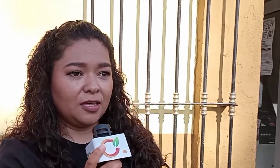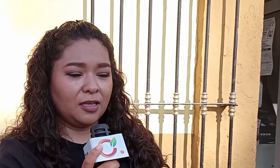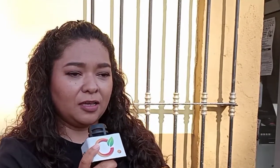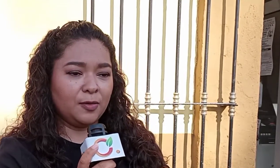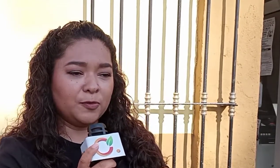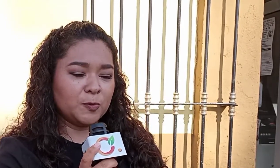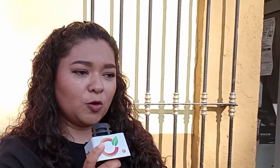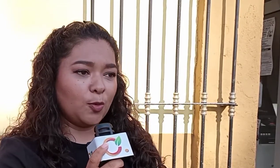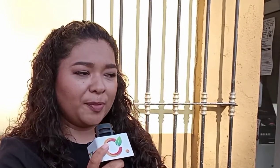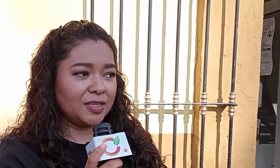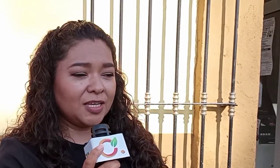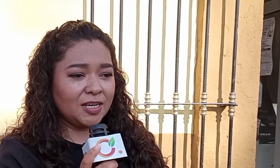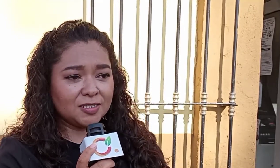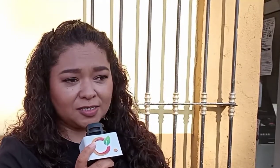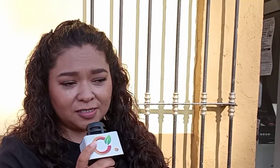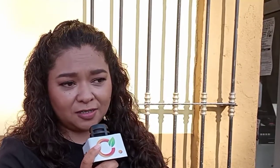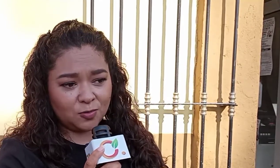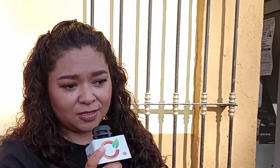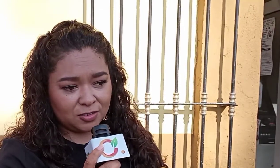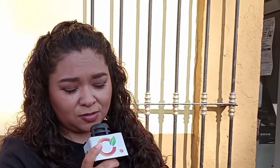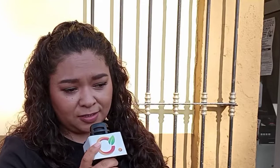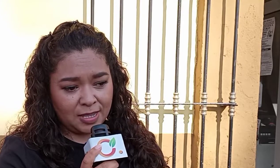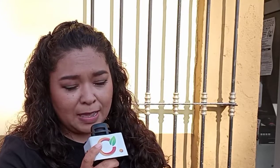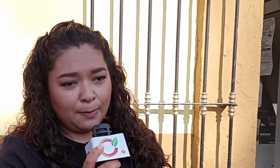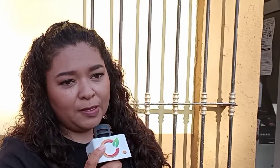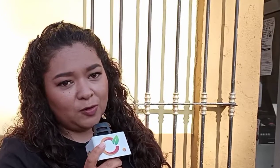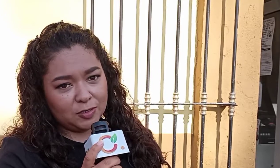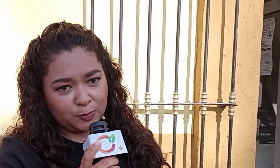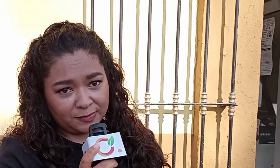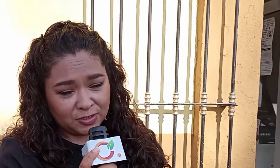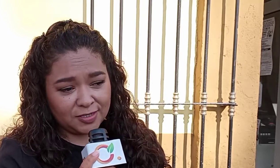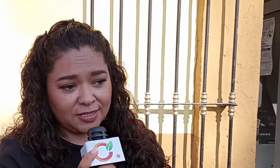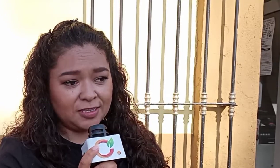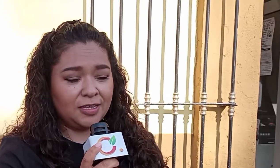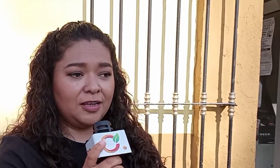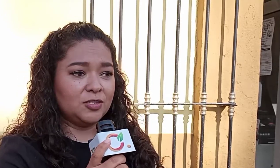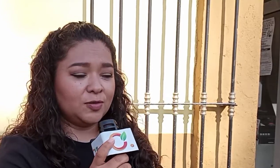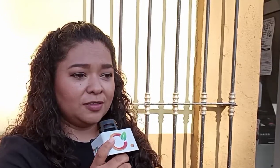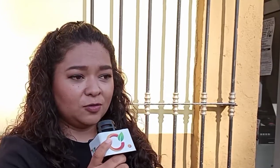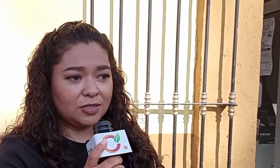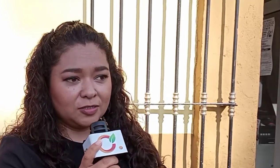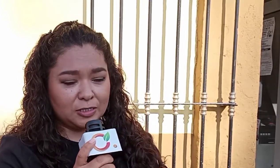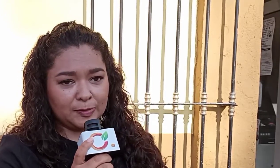¿verdad? Y pues bueno, como parte de la Secretaría de Educación, bajo la supervisión